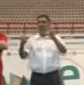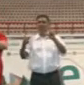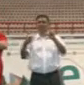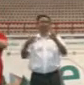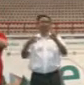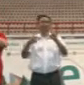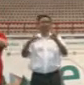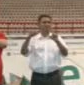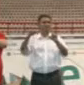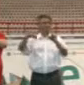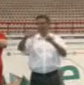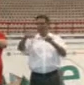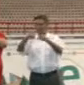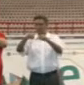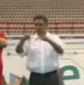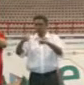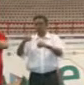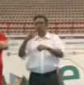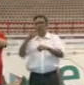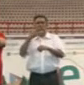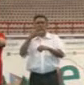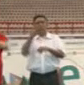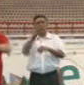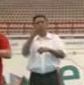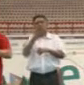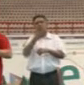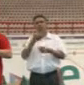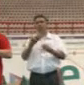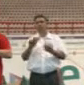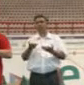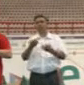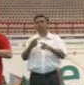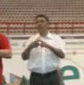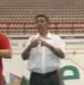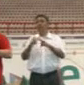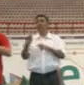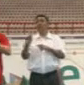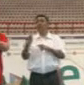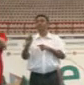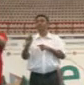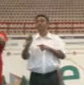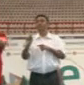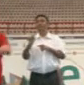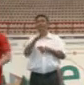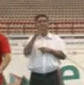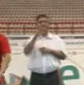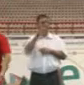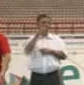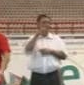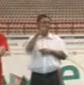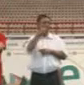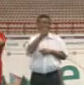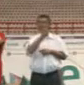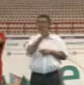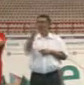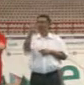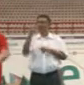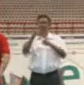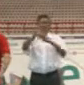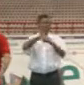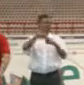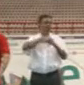Então a nossa terra produz frutas doces, saborosas. Só tem um problema. Aí o cara levou o caju daqui, levou a